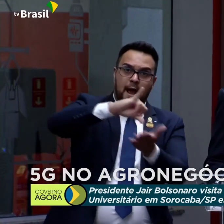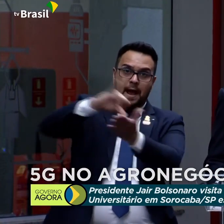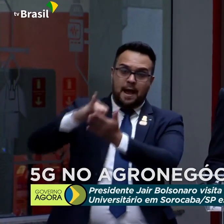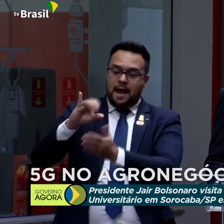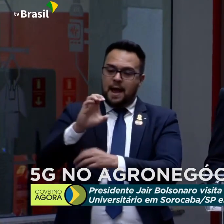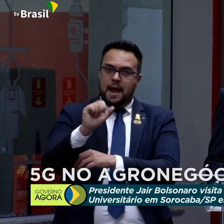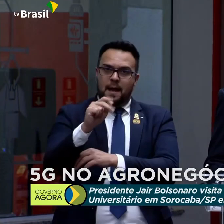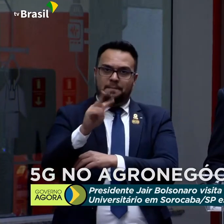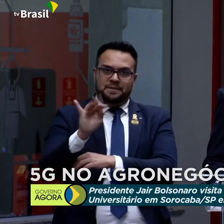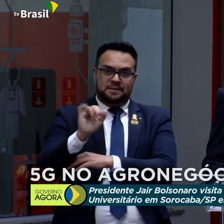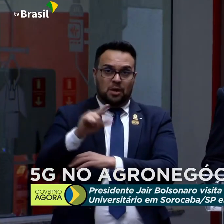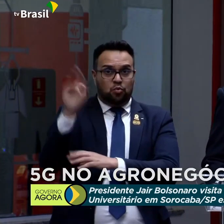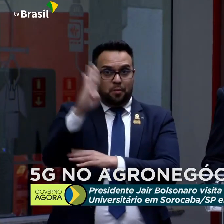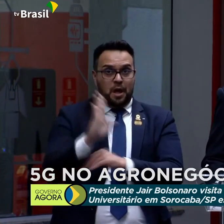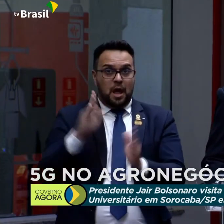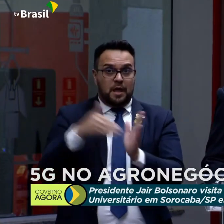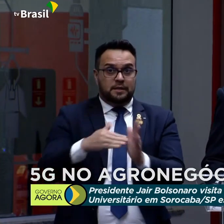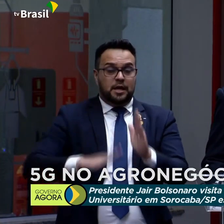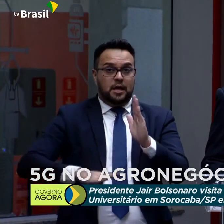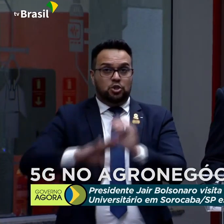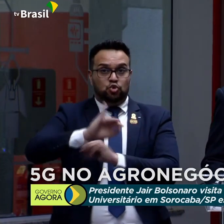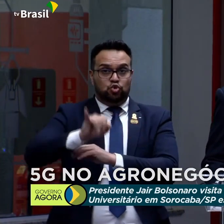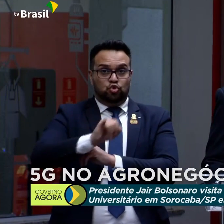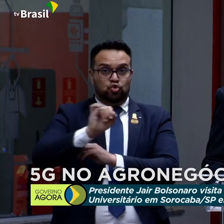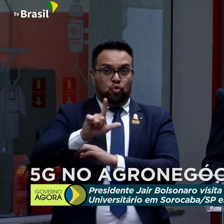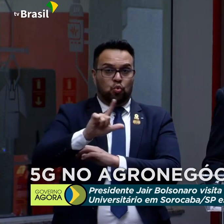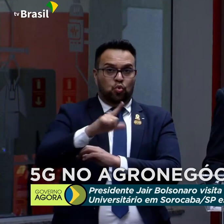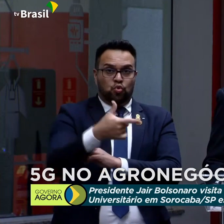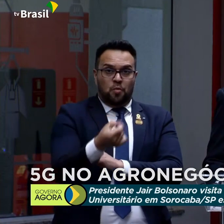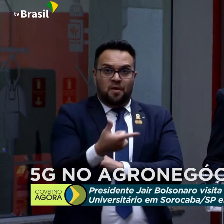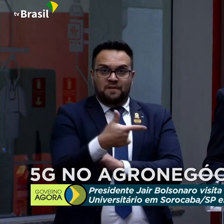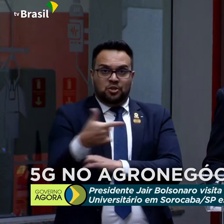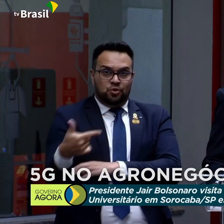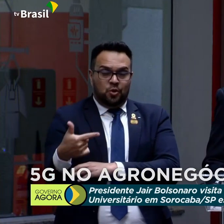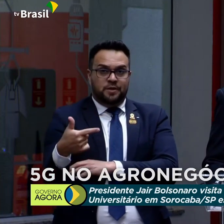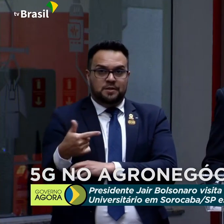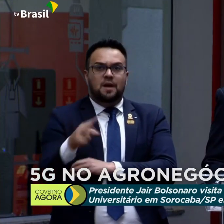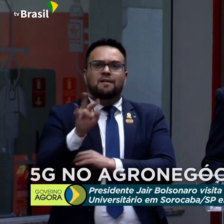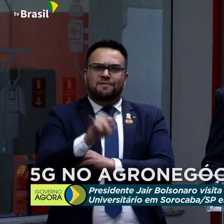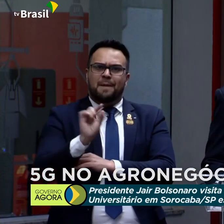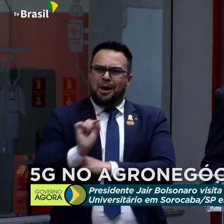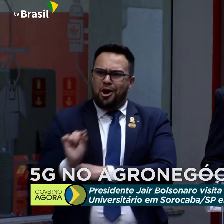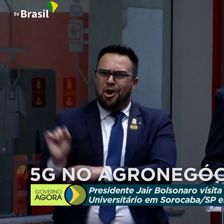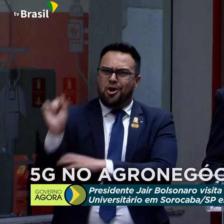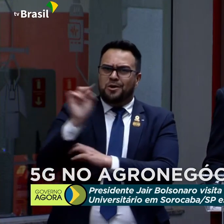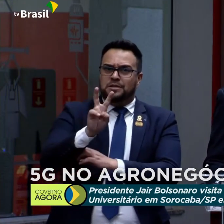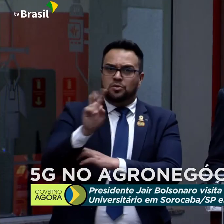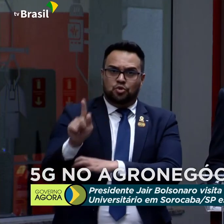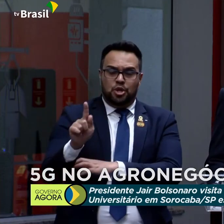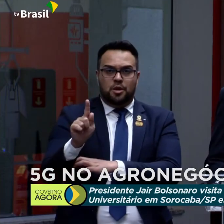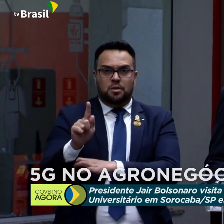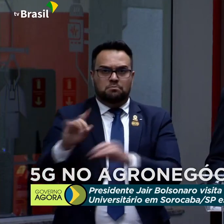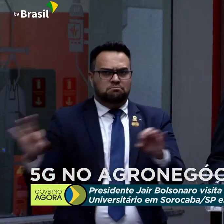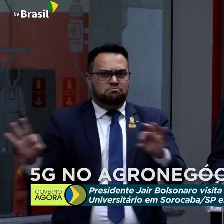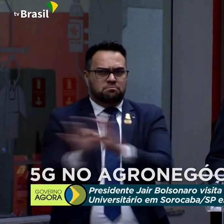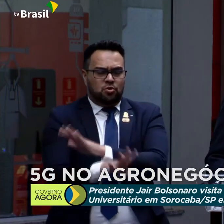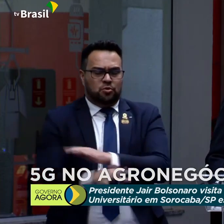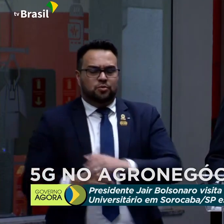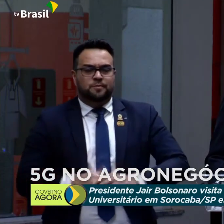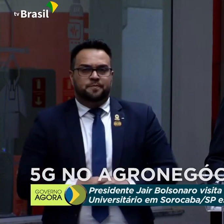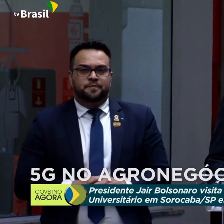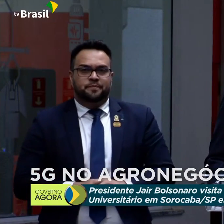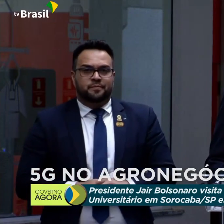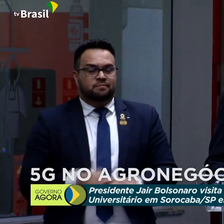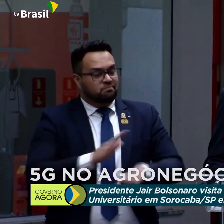Bolsonaro, até julho de 22, nós teremos 5G standalone funcionando em todas as capitais do Brasil, sob o comando